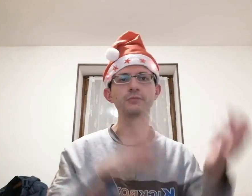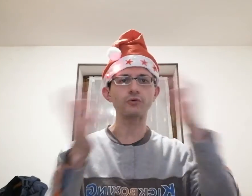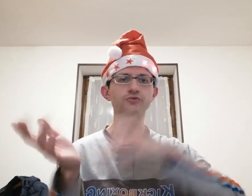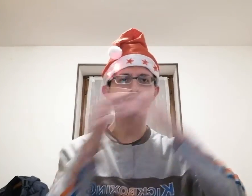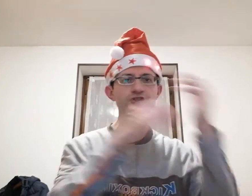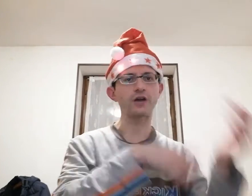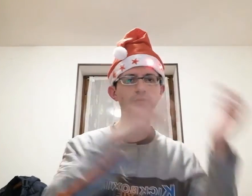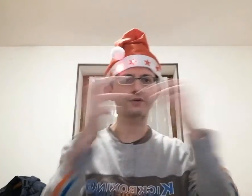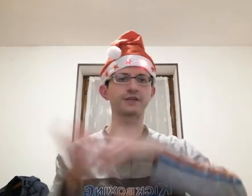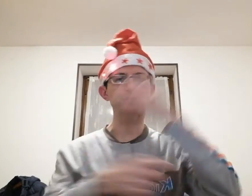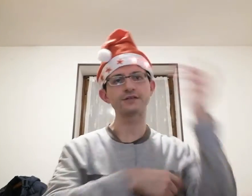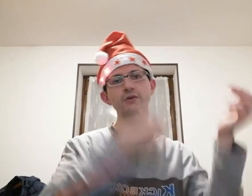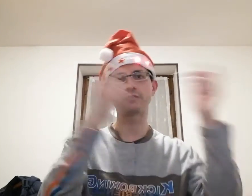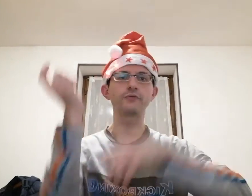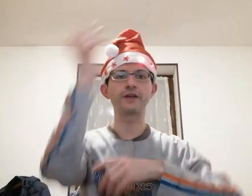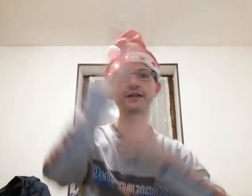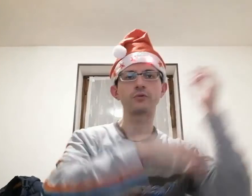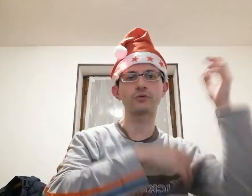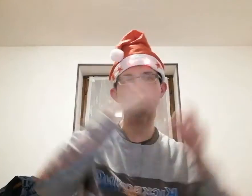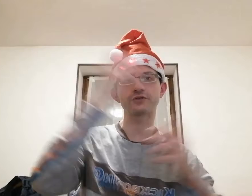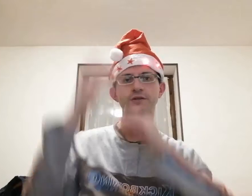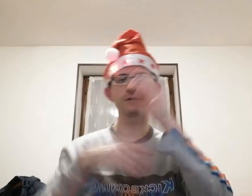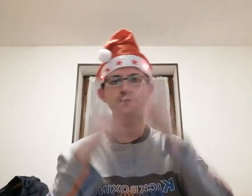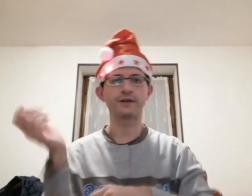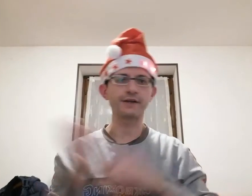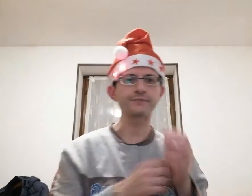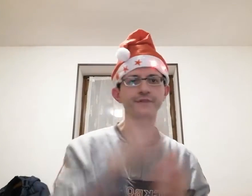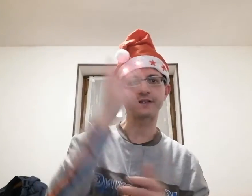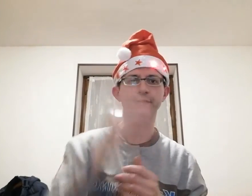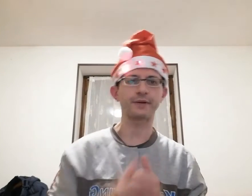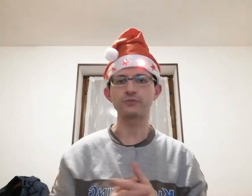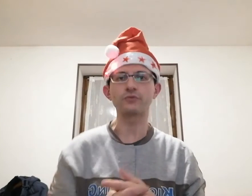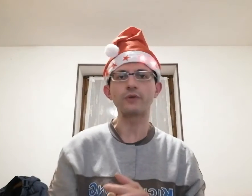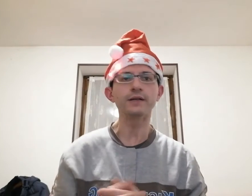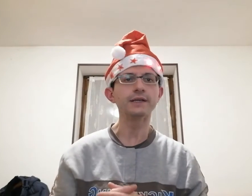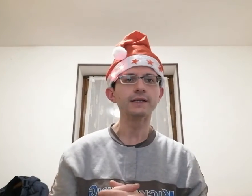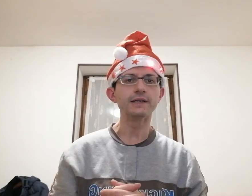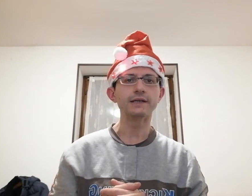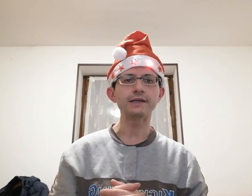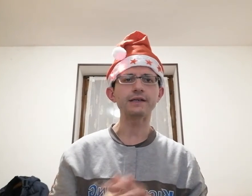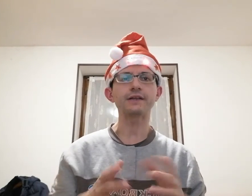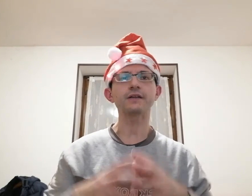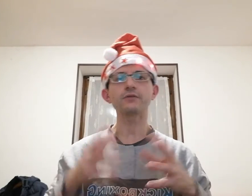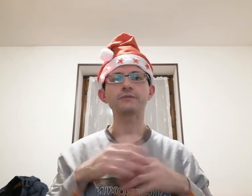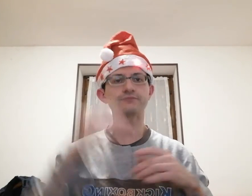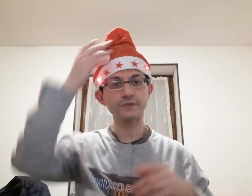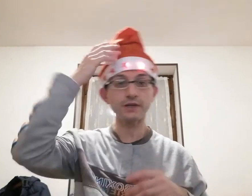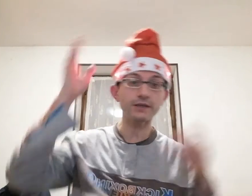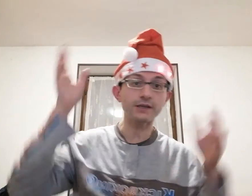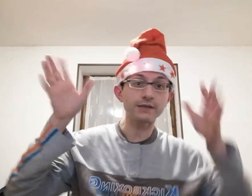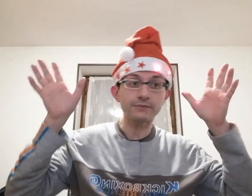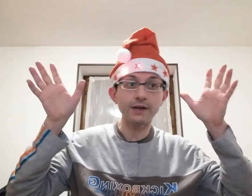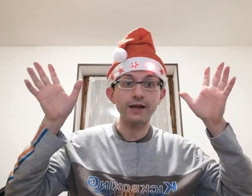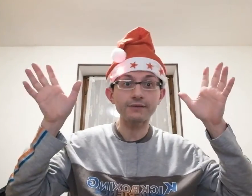boh, sono un po' giallo, un po' sì, giallo, blu, verde, bordoggia, verde, ah, comunque, niente, allora, stasera,